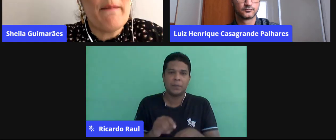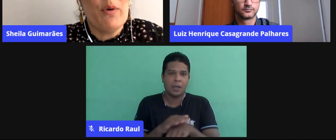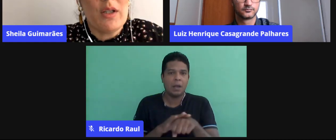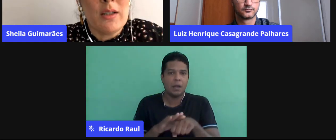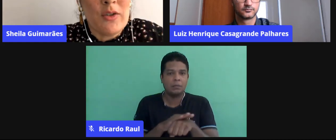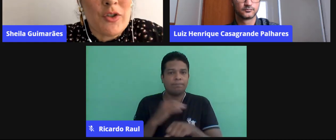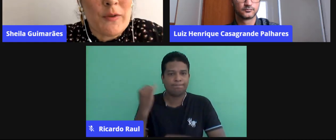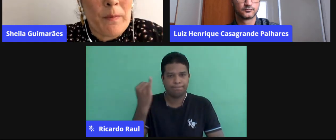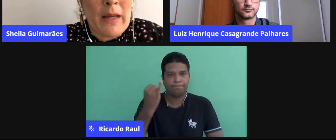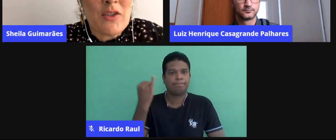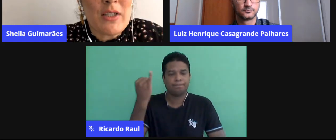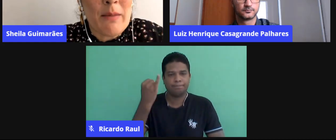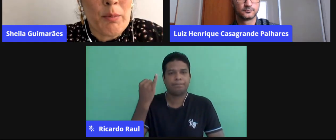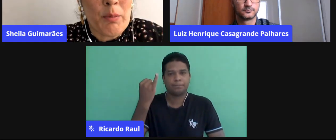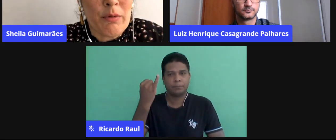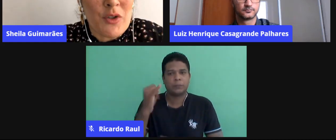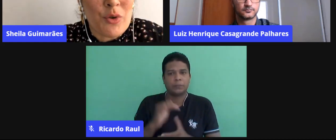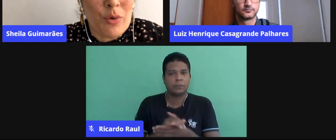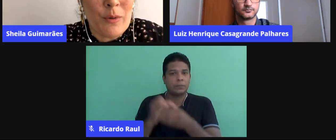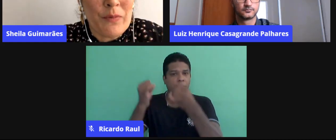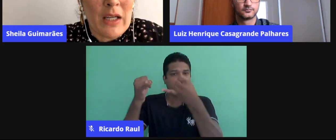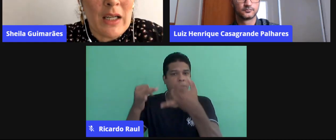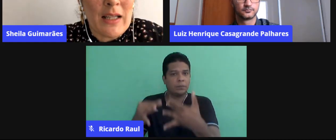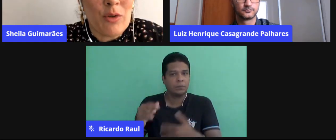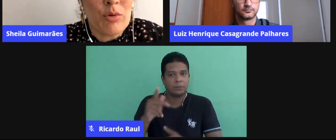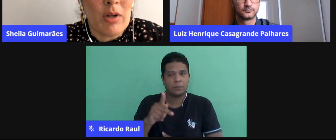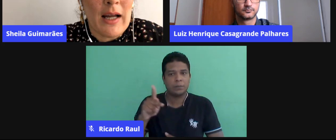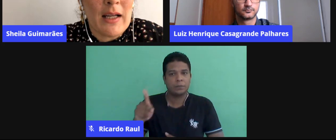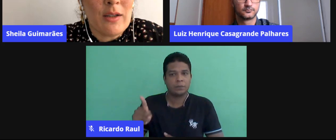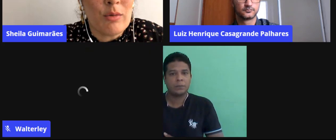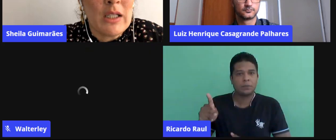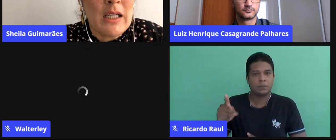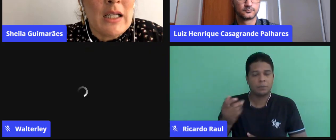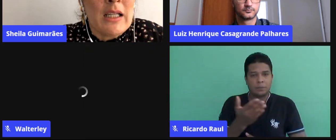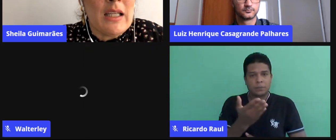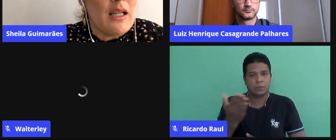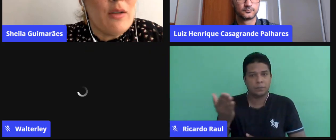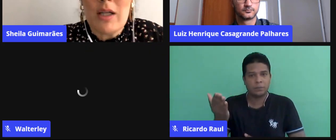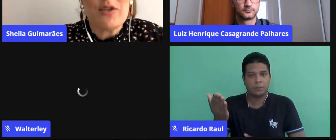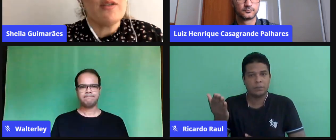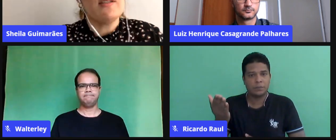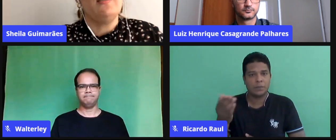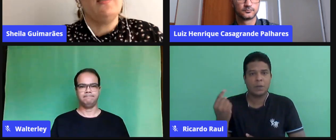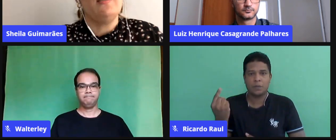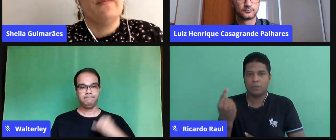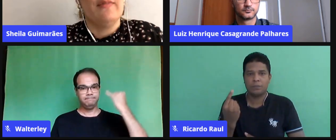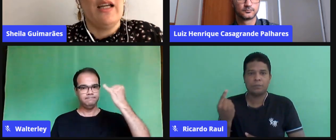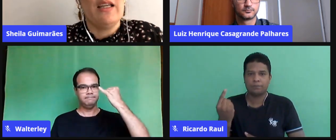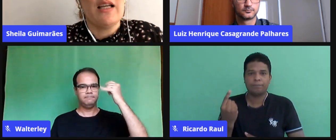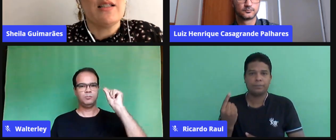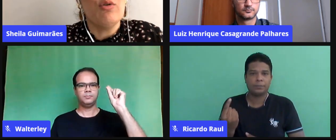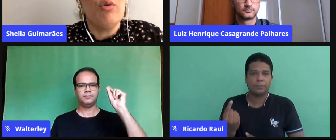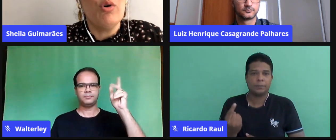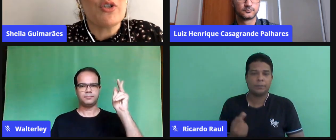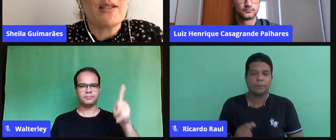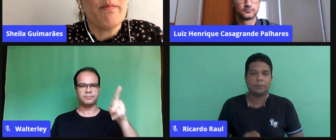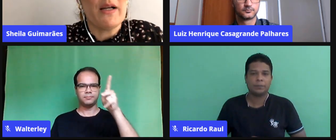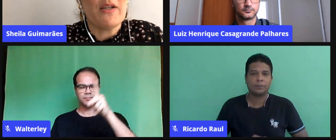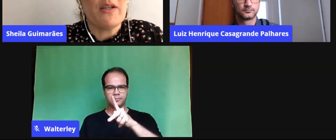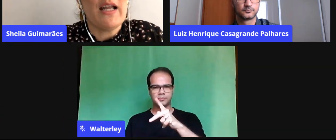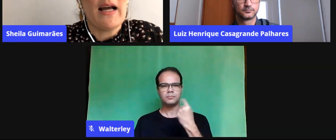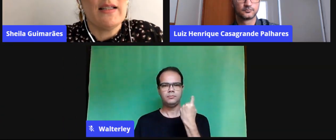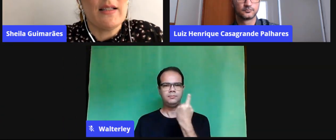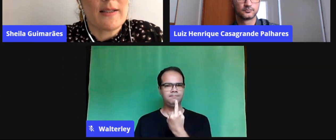mas essa conversa acho que ela é importante para dizer para o professor, que está aí do outro lado, que ele não está sozinho, que as